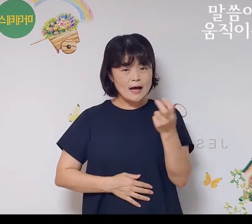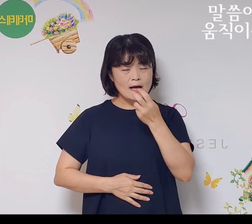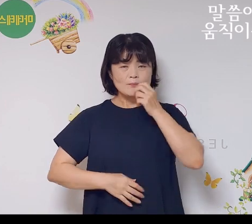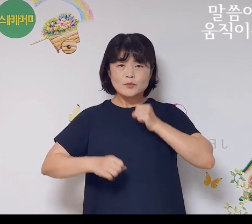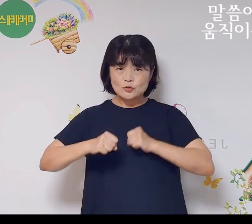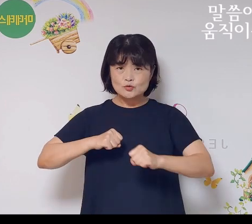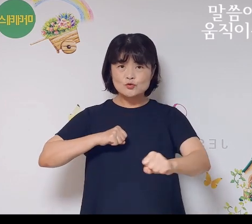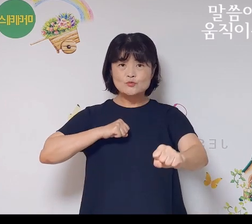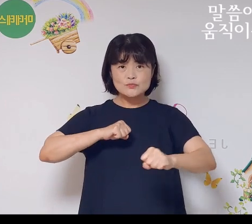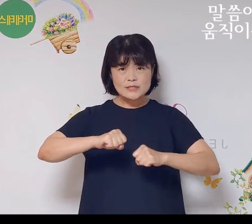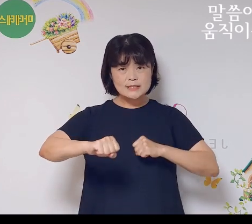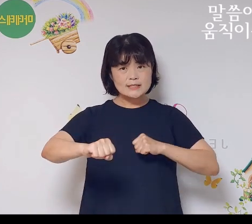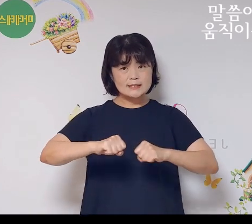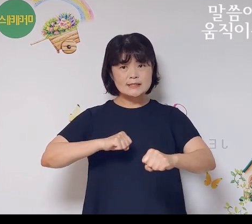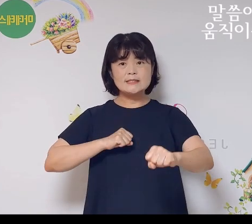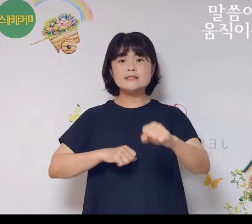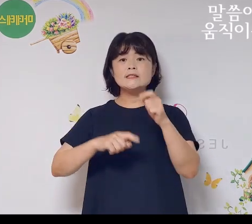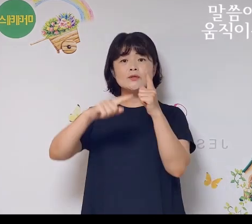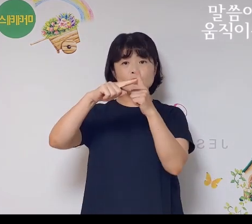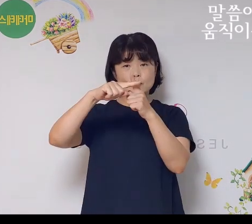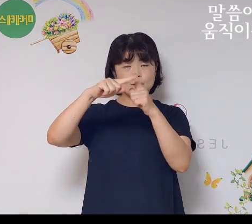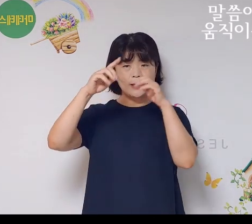살아 움직이는 교회.